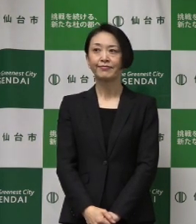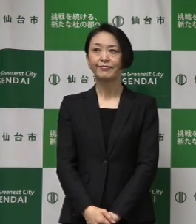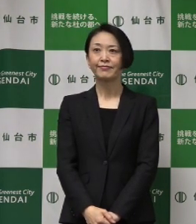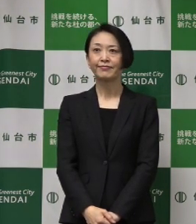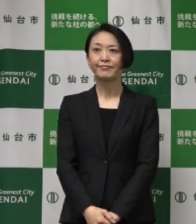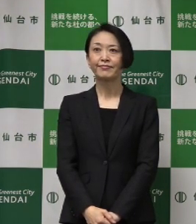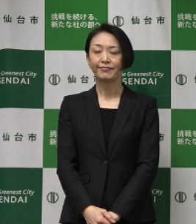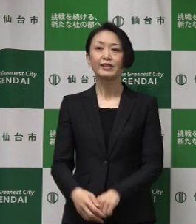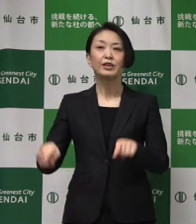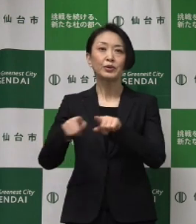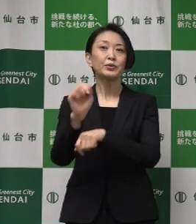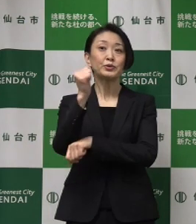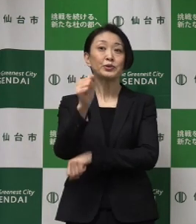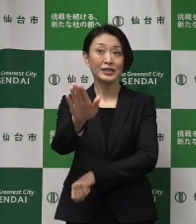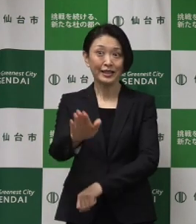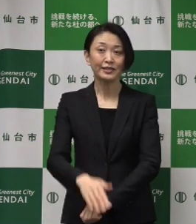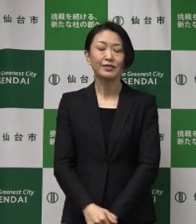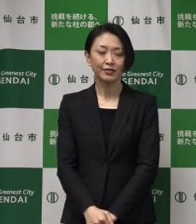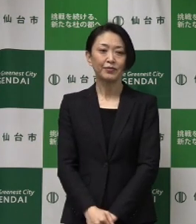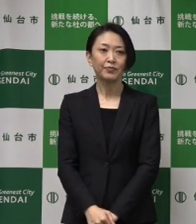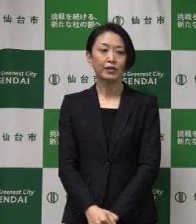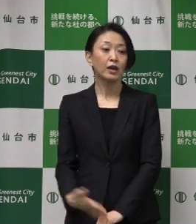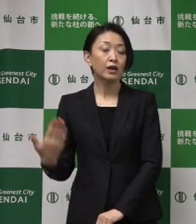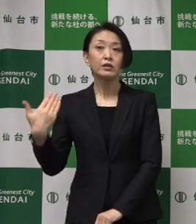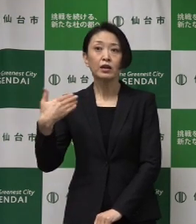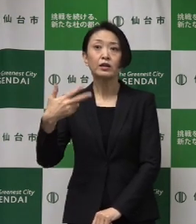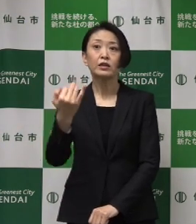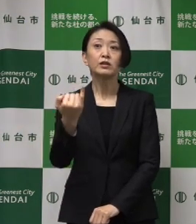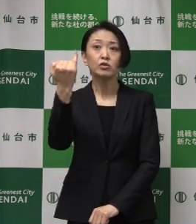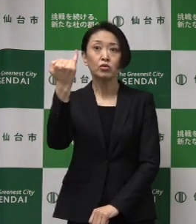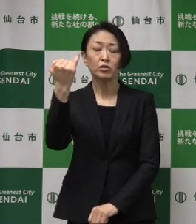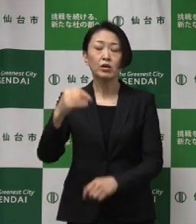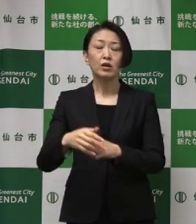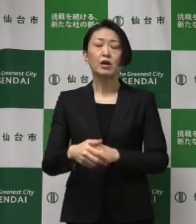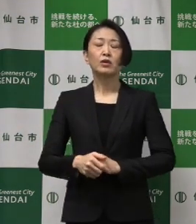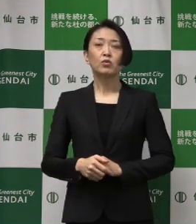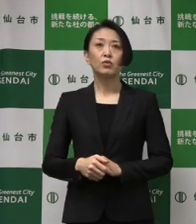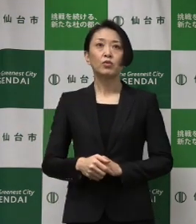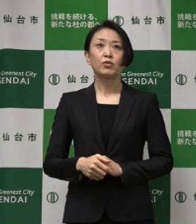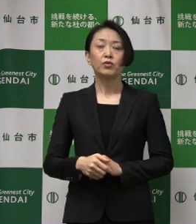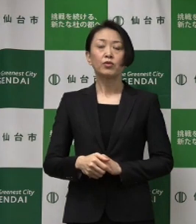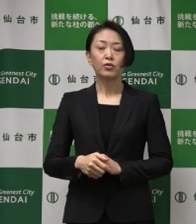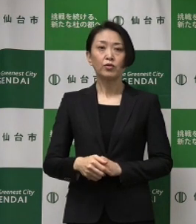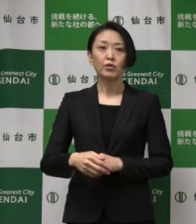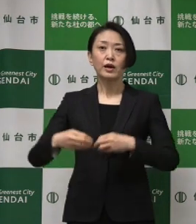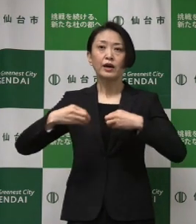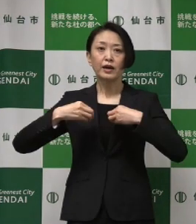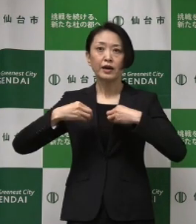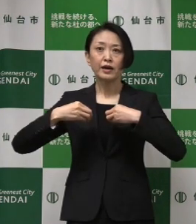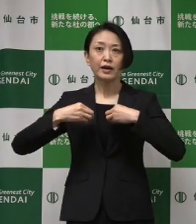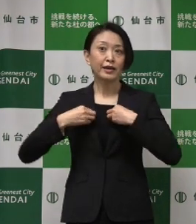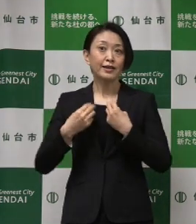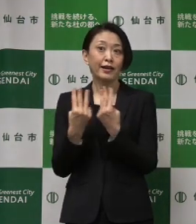私の東です、はい、すみません、関連してなんですけど、先ほど市長ですね、はい、継続的に下がった状態ということをおっしゃっ